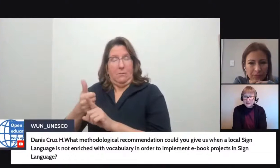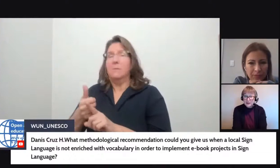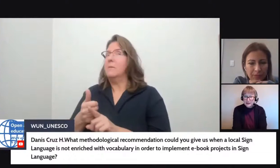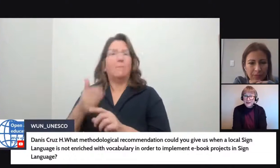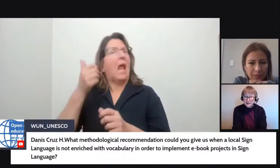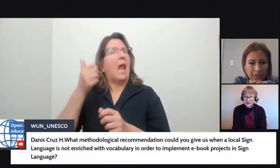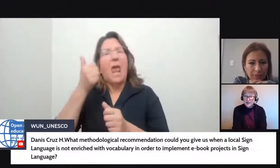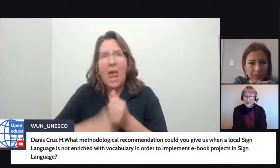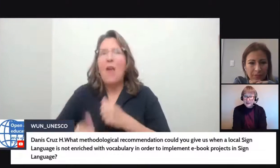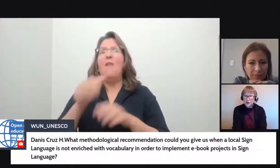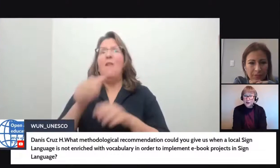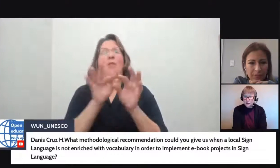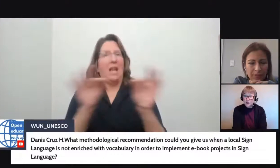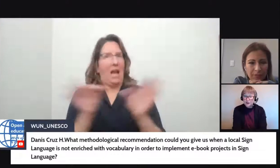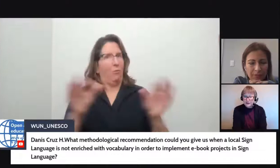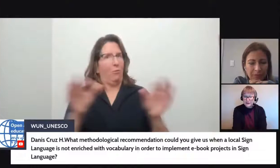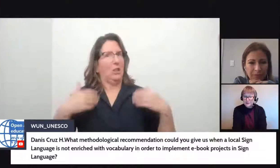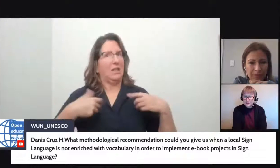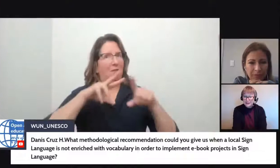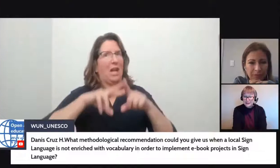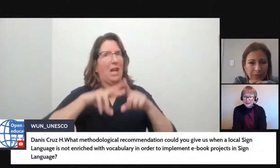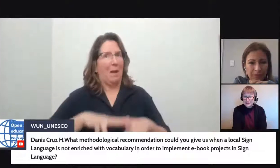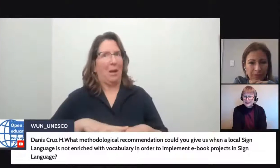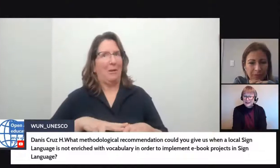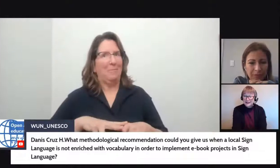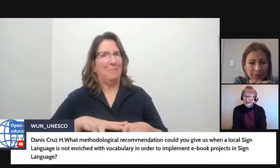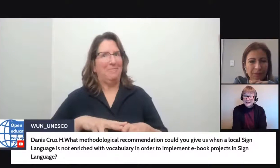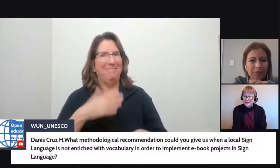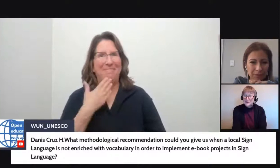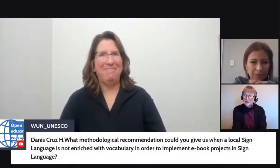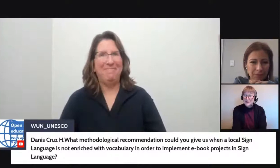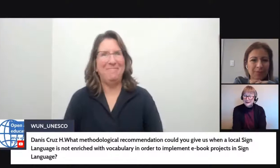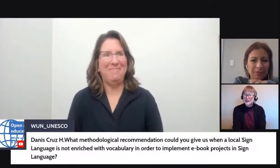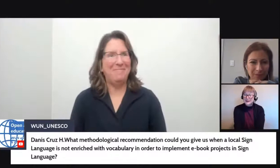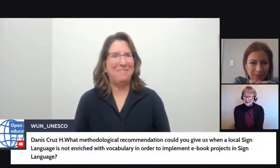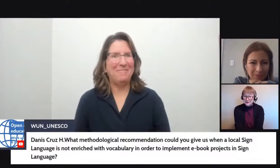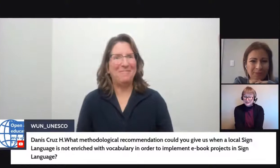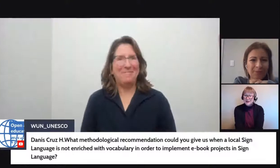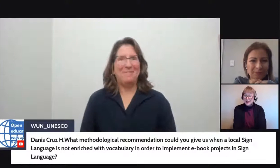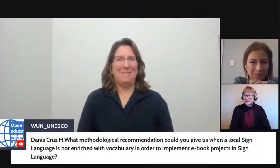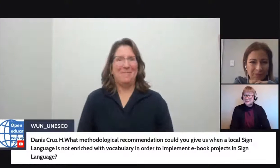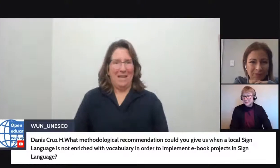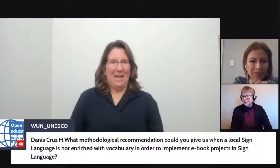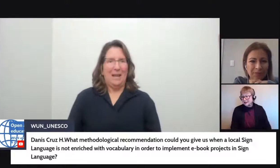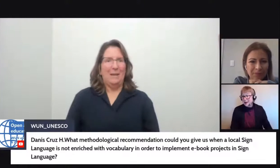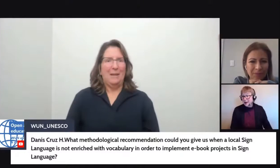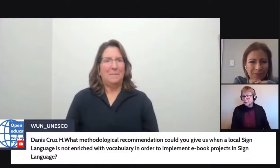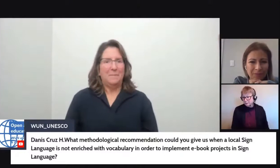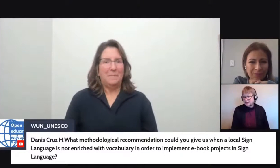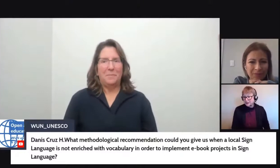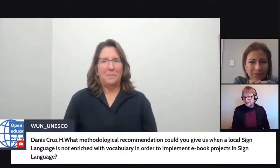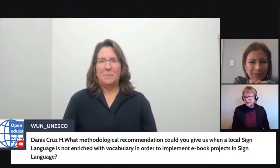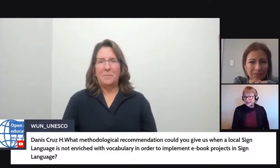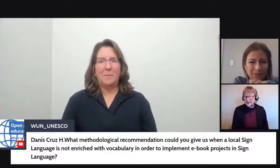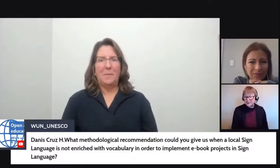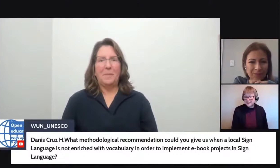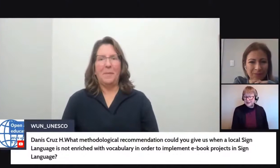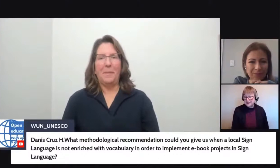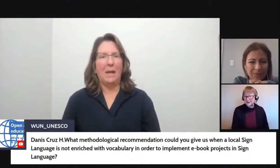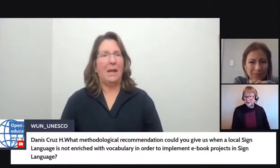del modelo educativo y qué en que las personas que escuchan y las que tienen sordera no deben